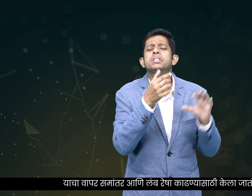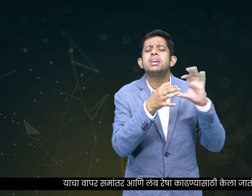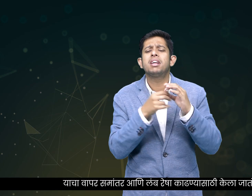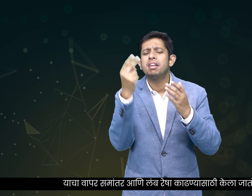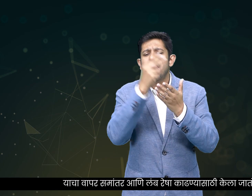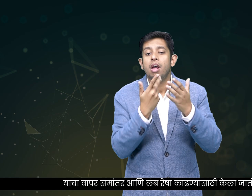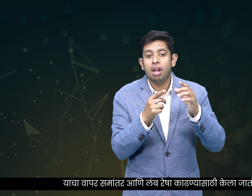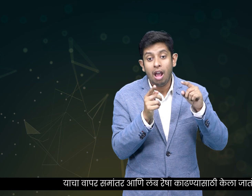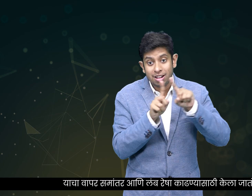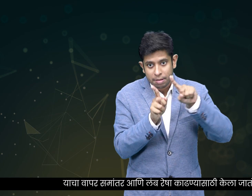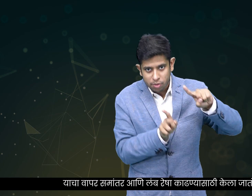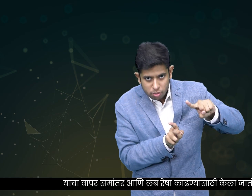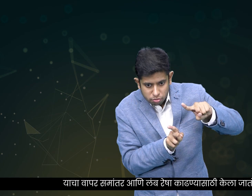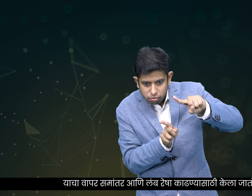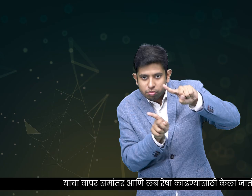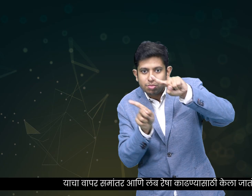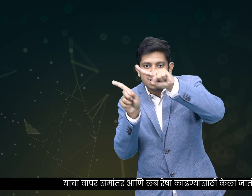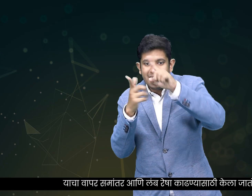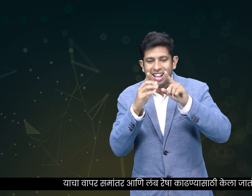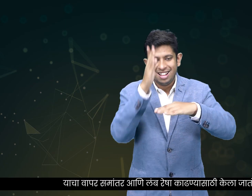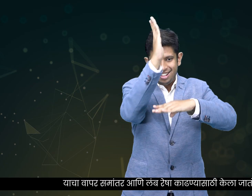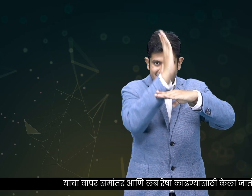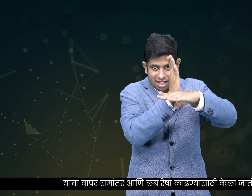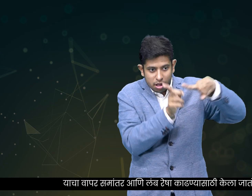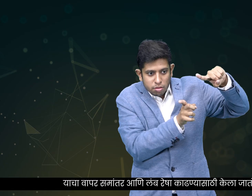याचा वापर समांतर आणि लंब रेषा काढण्यासाठी केला जातो.